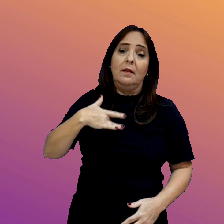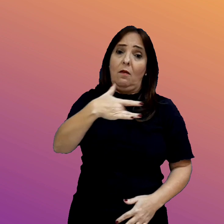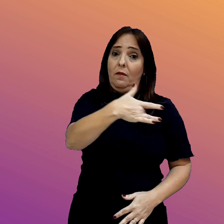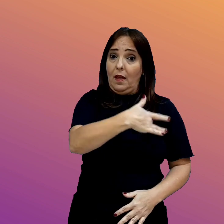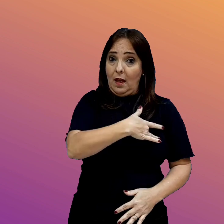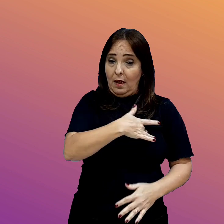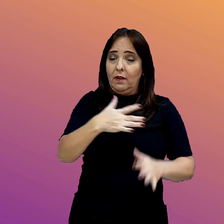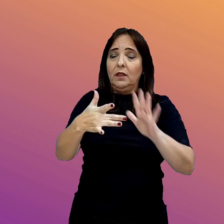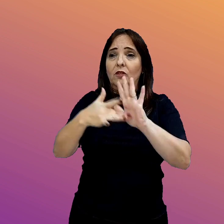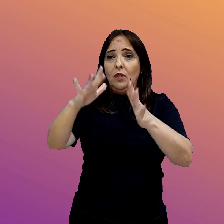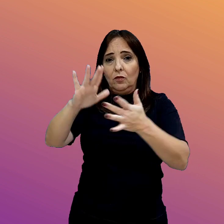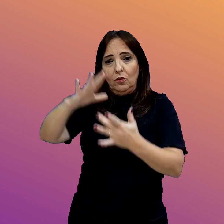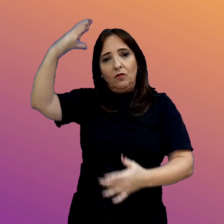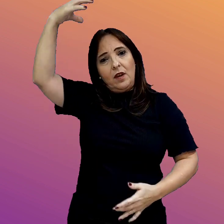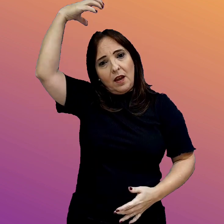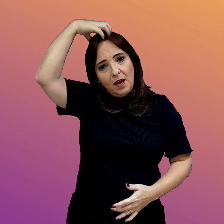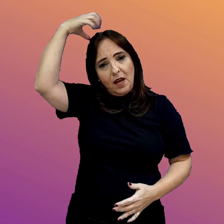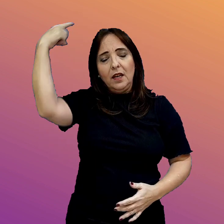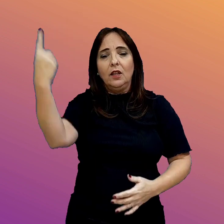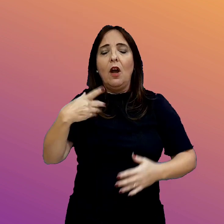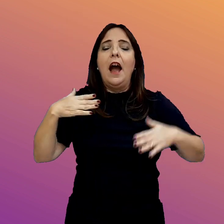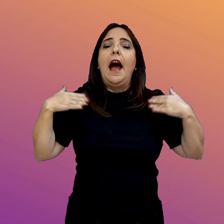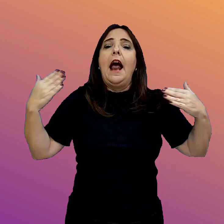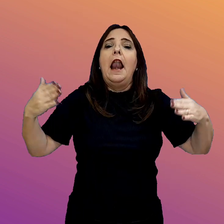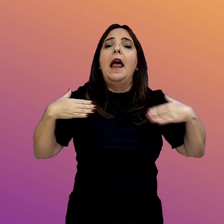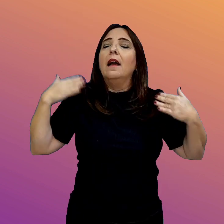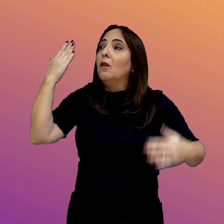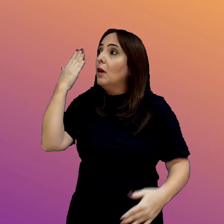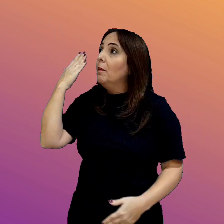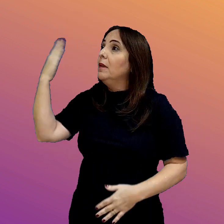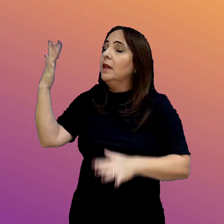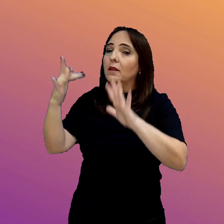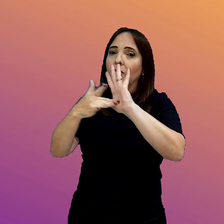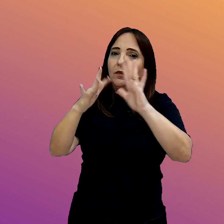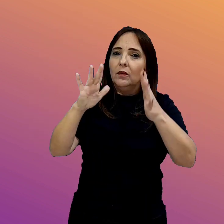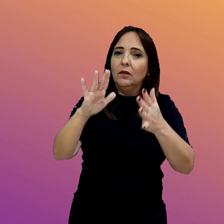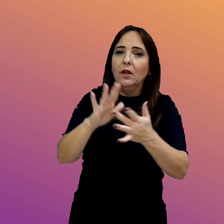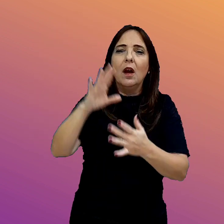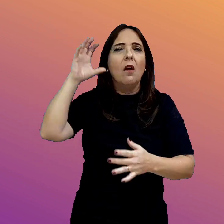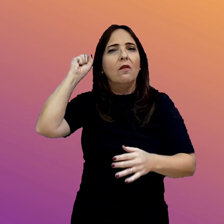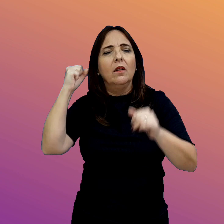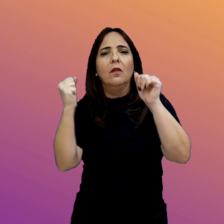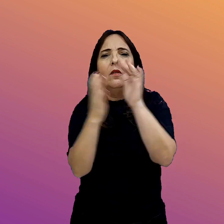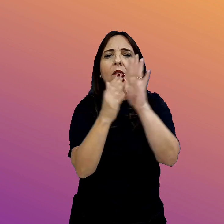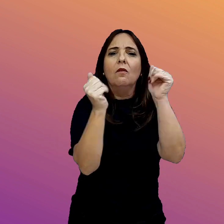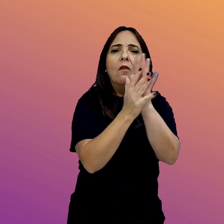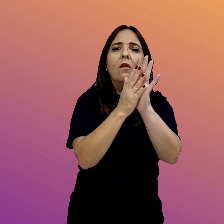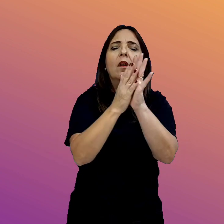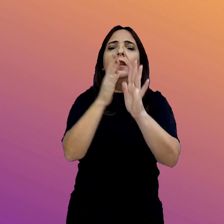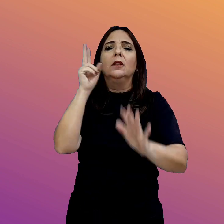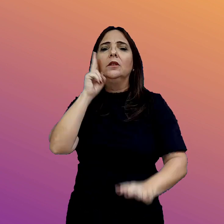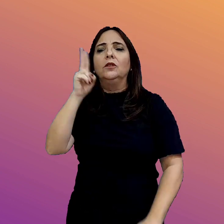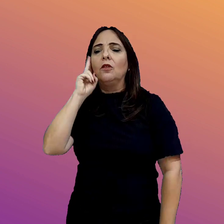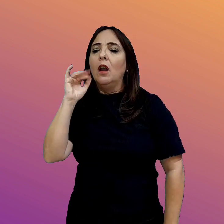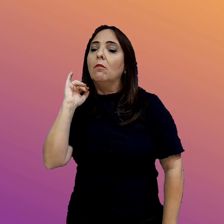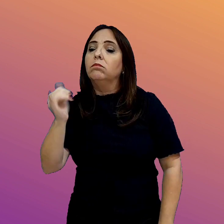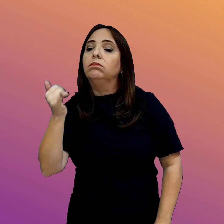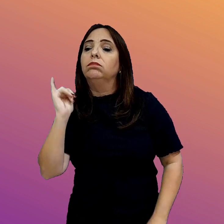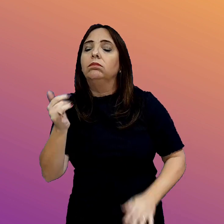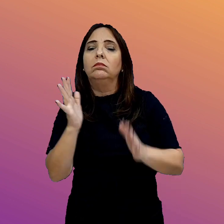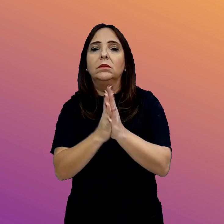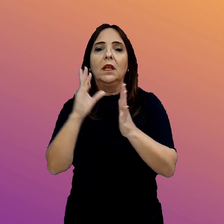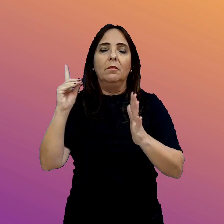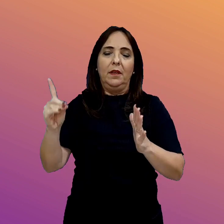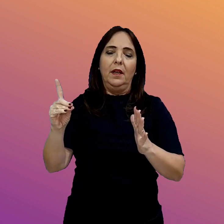de Jesus o tempo todo, a gente se alegra com a presença de Cristo, ouça louvores, conte histórias da Bíblia, ore juntos, né? Não basta